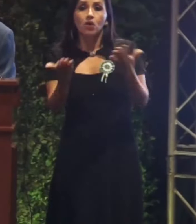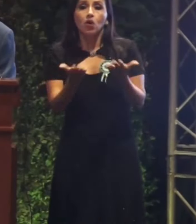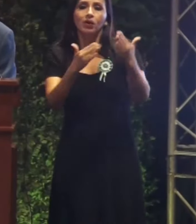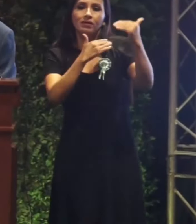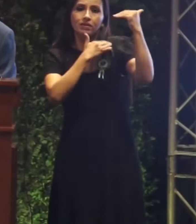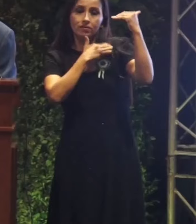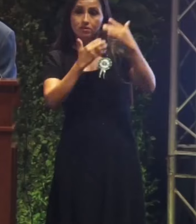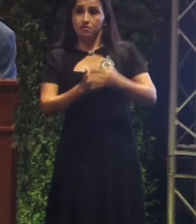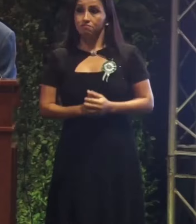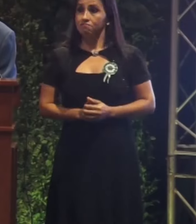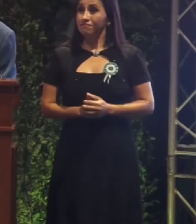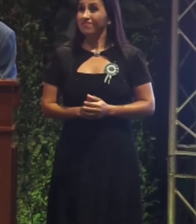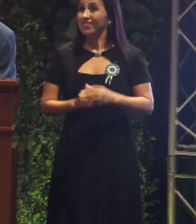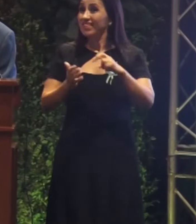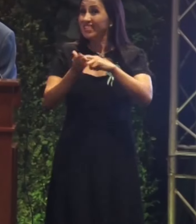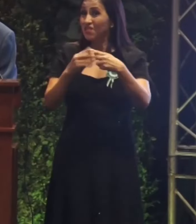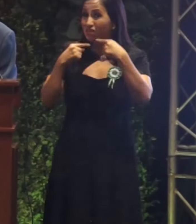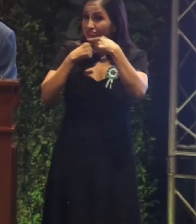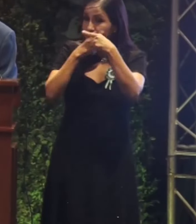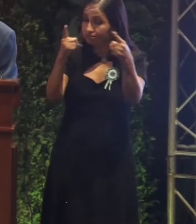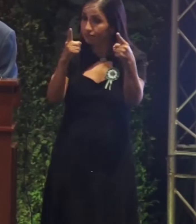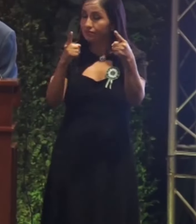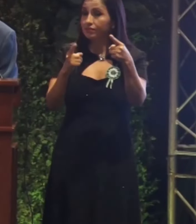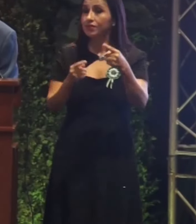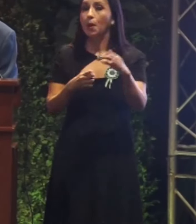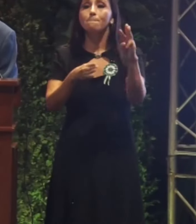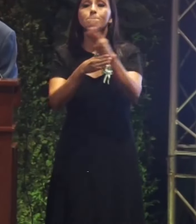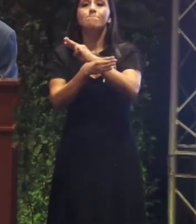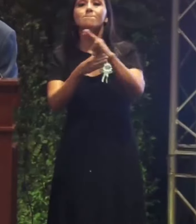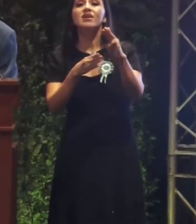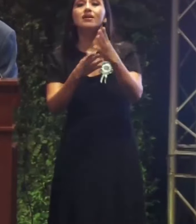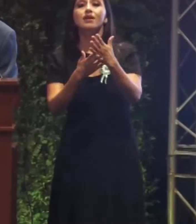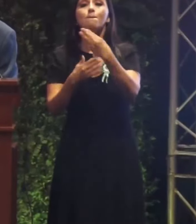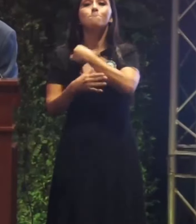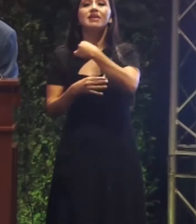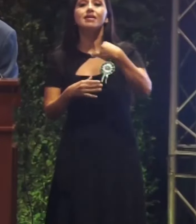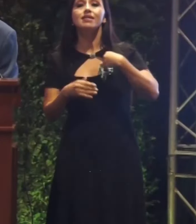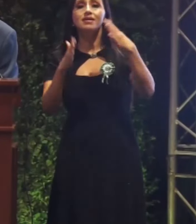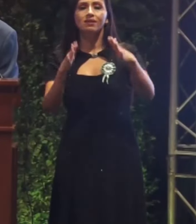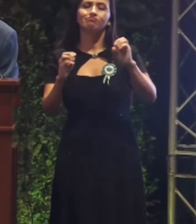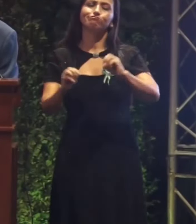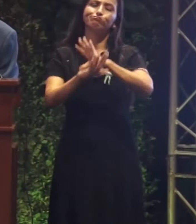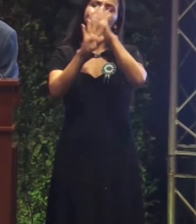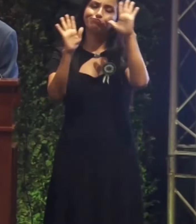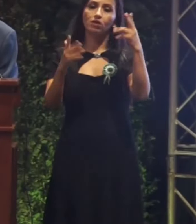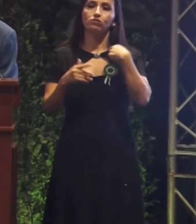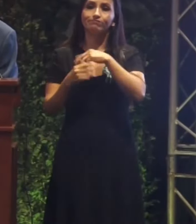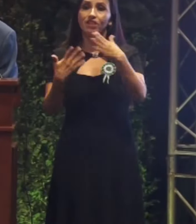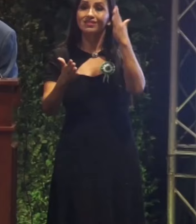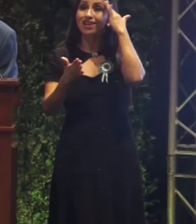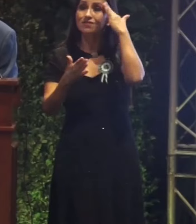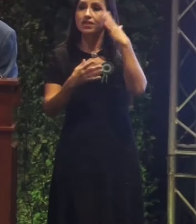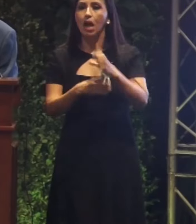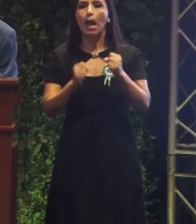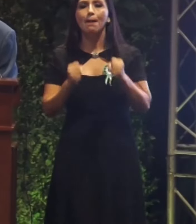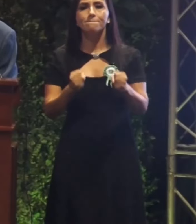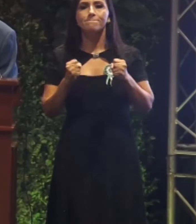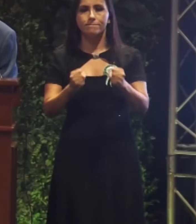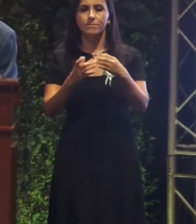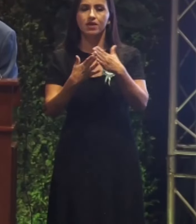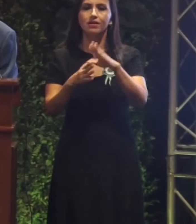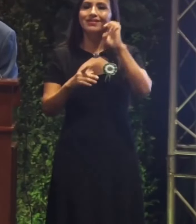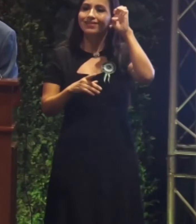Cruz. Con esta declaración, el ministro nos dejó claro lo que ya sabíamos, que por caprichos